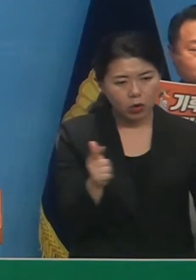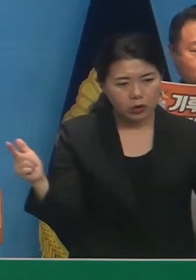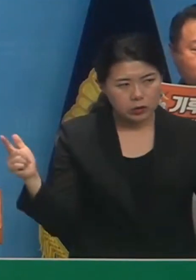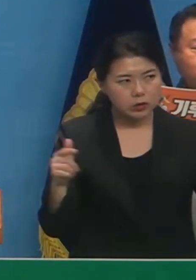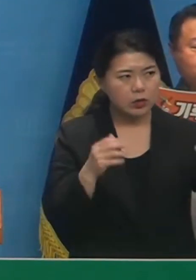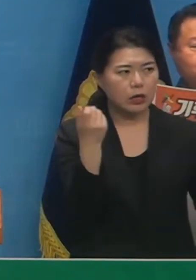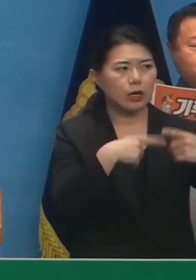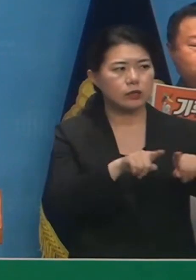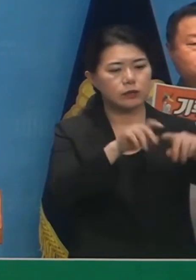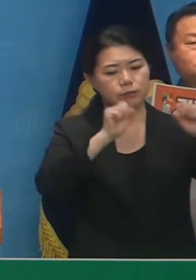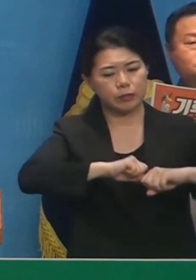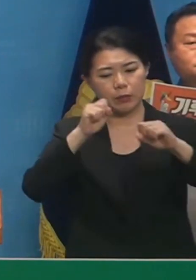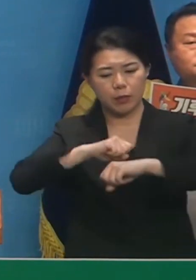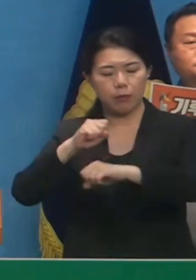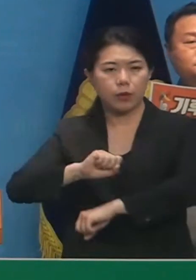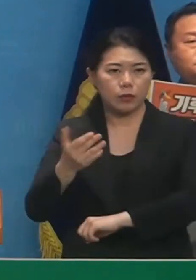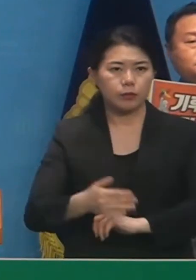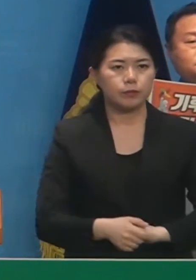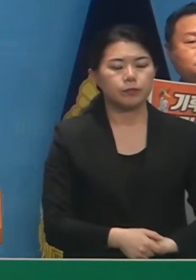사라집니다.